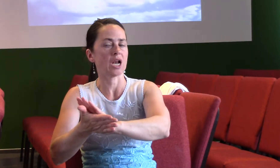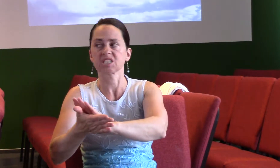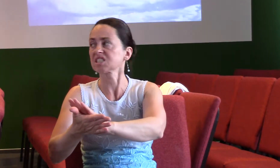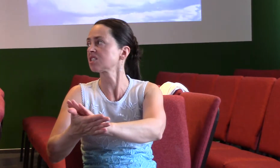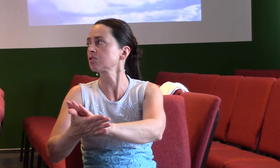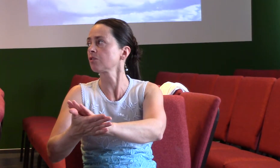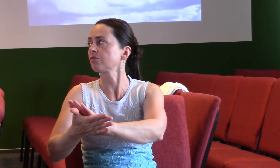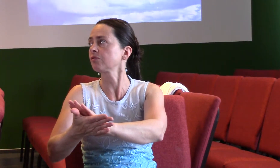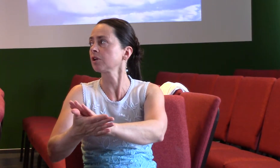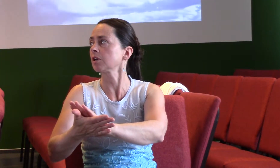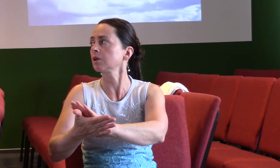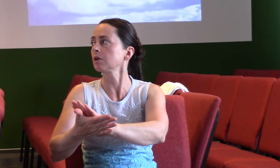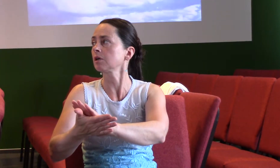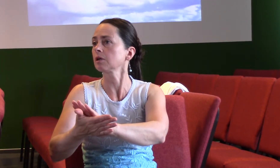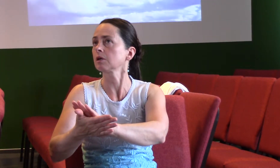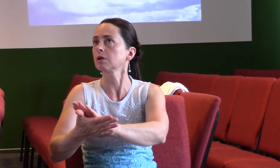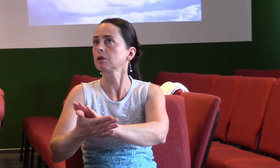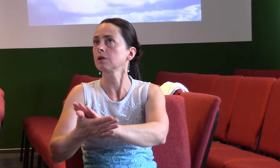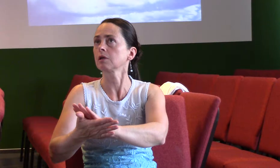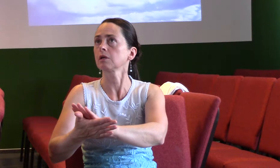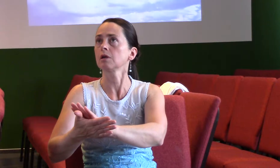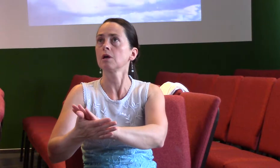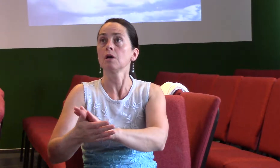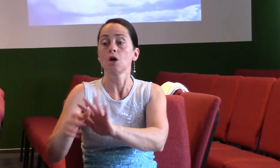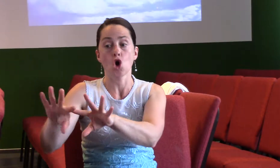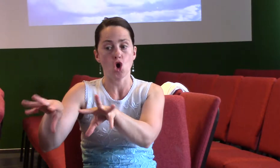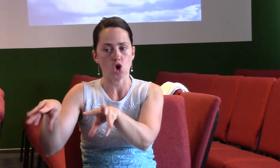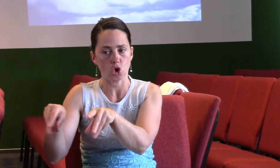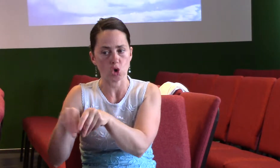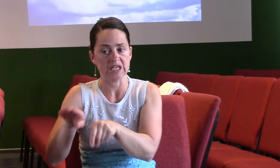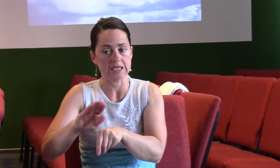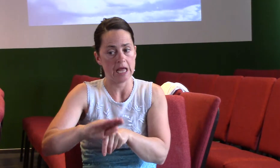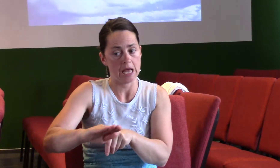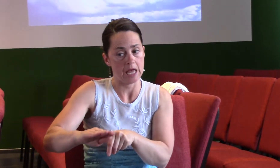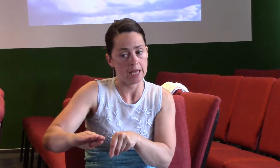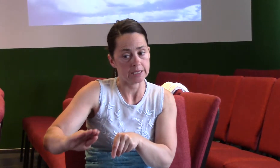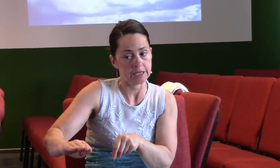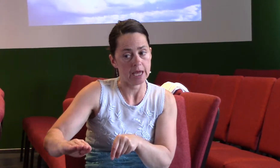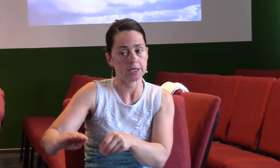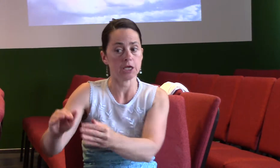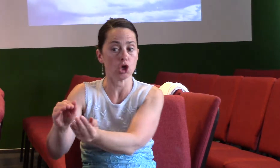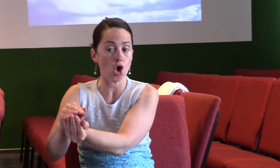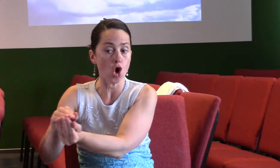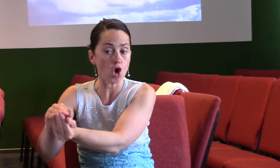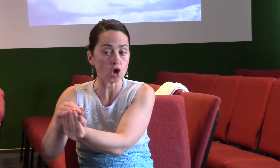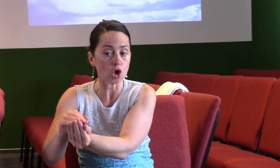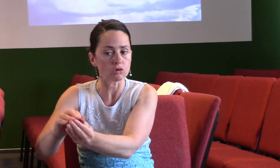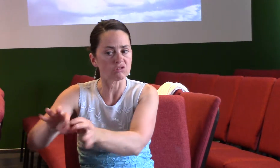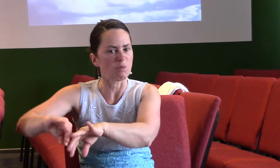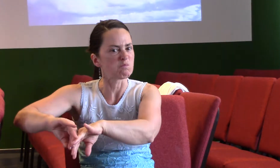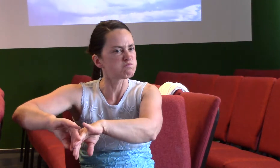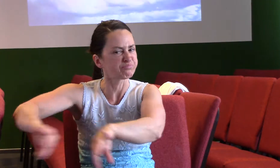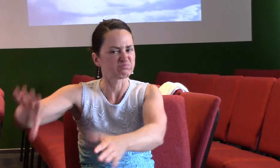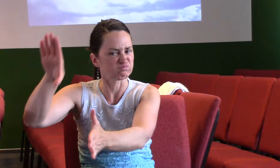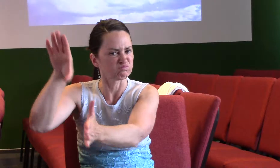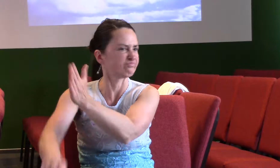oddělovat děti od rodičů, bude rozbíjet zbory, bude rozbíjet vedení